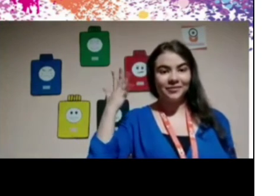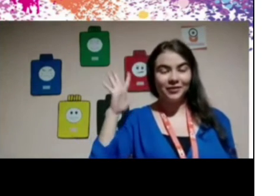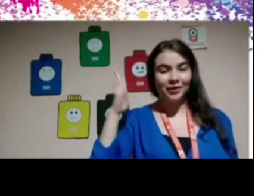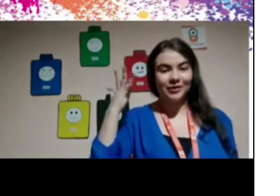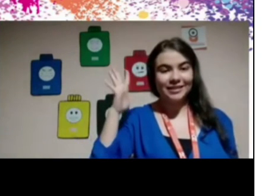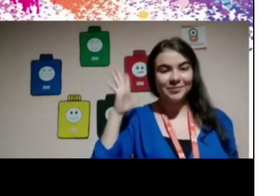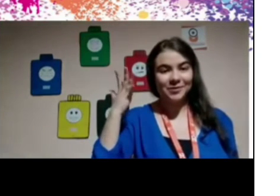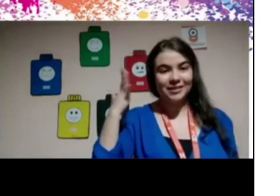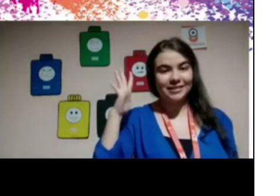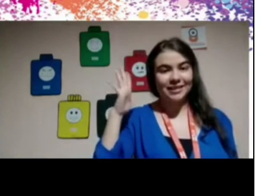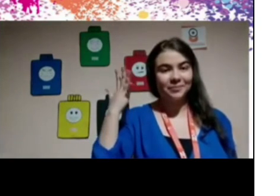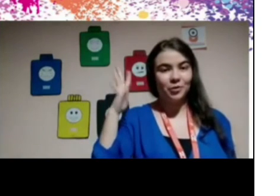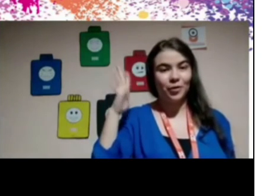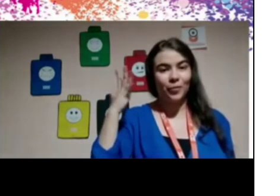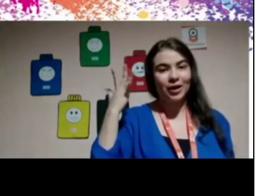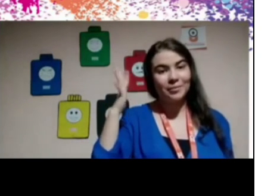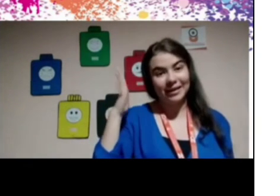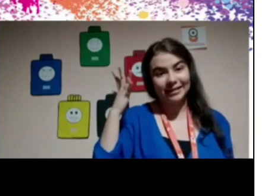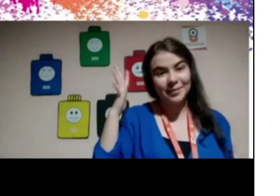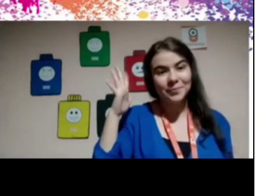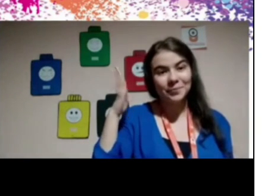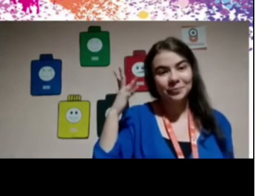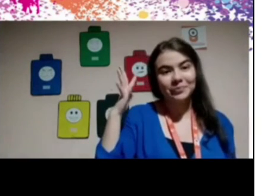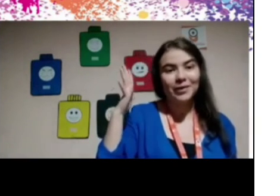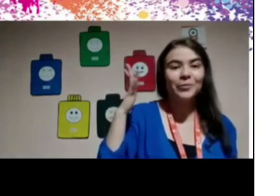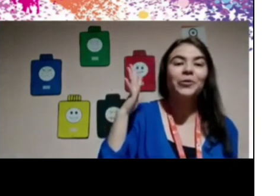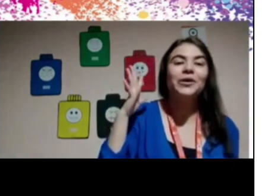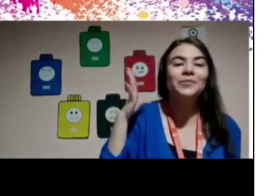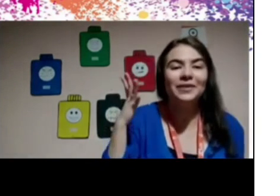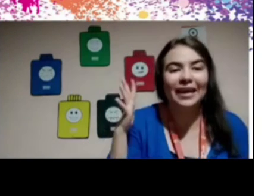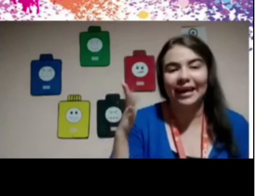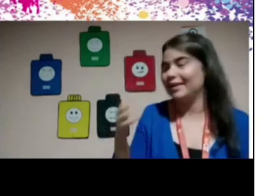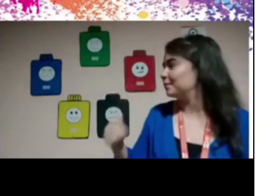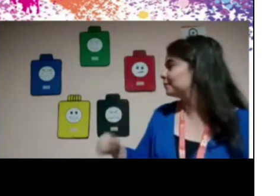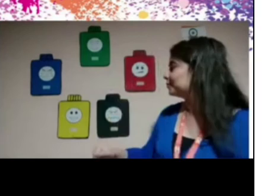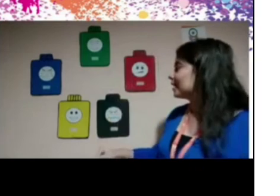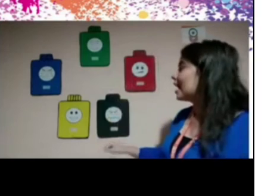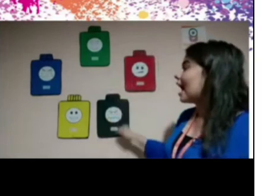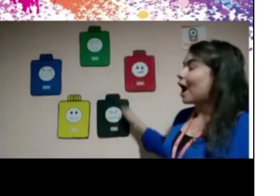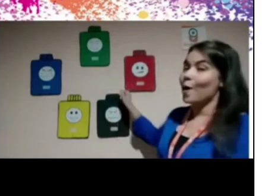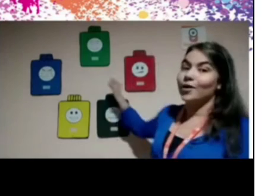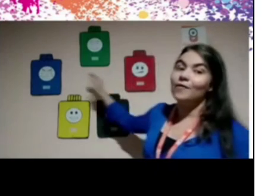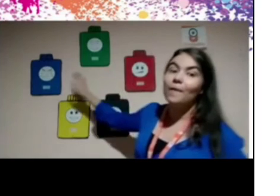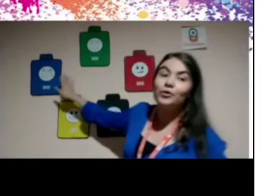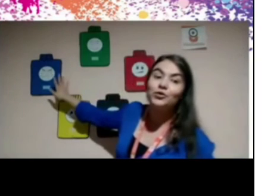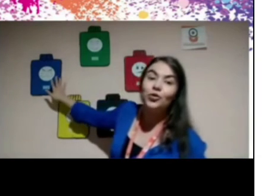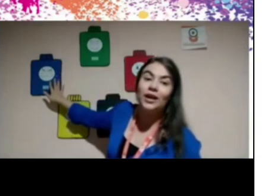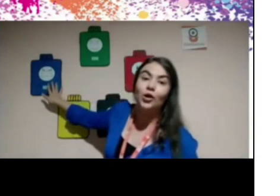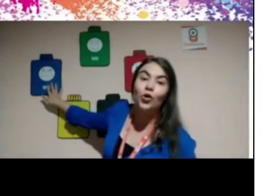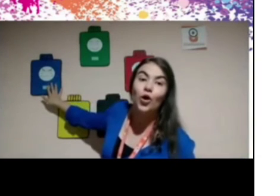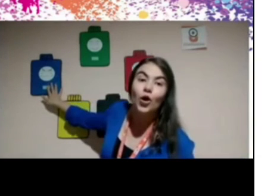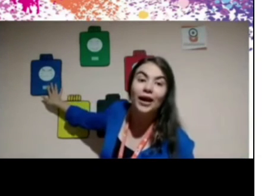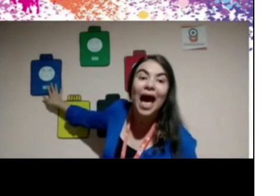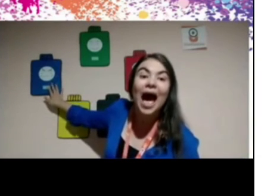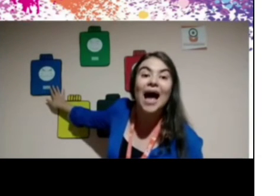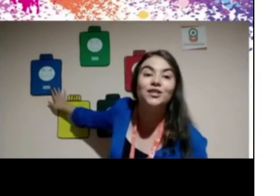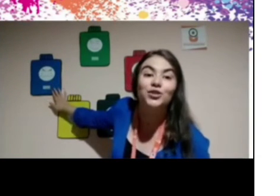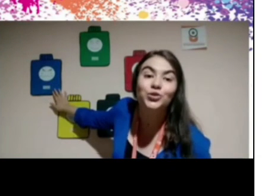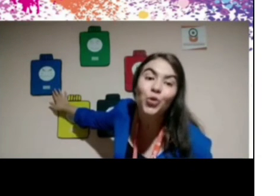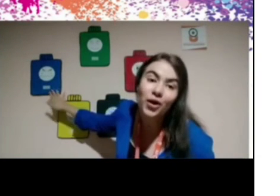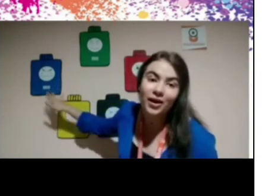así. Todos hacemos así, movemos la manita. Muy bien. Ahora vamos con el